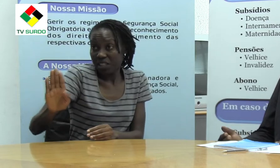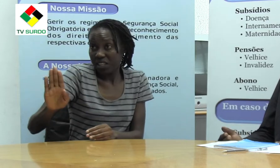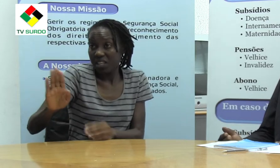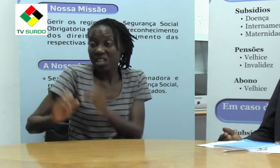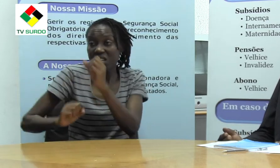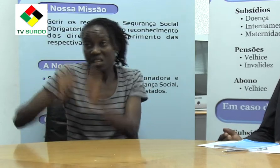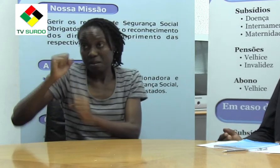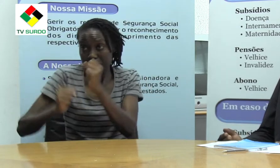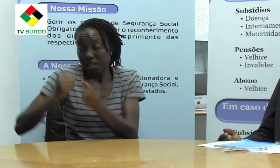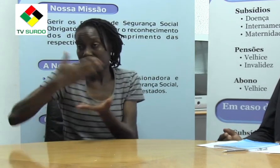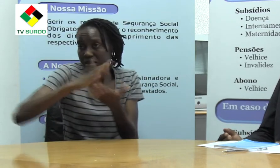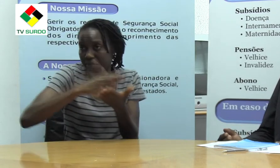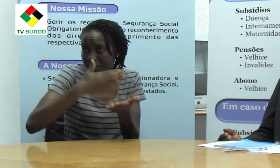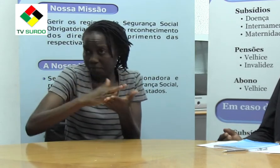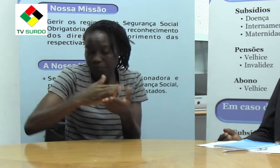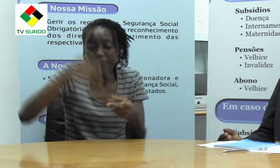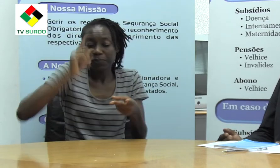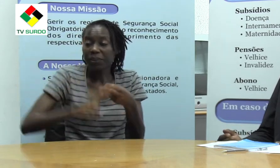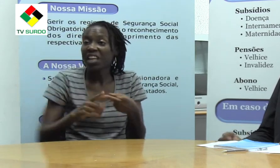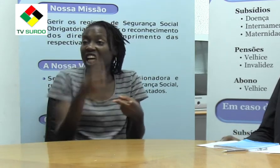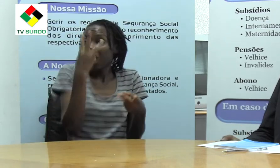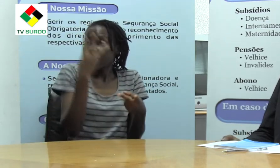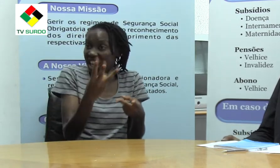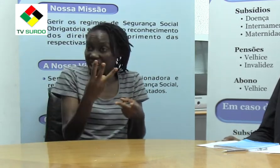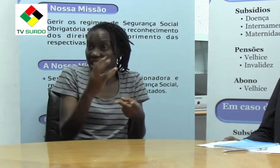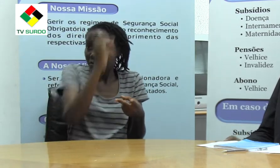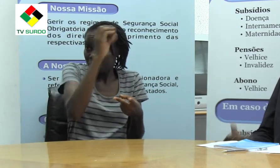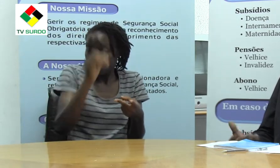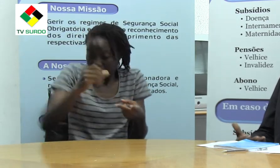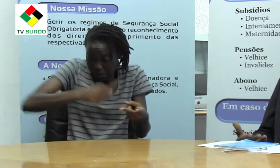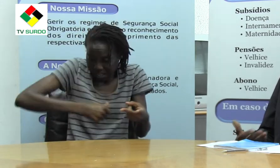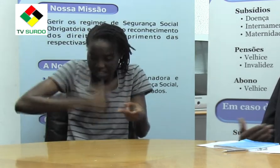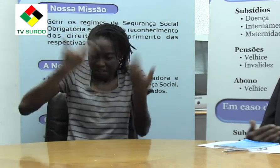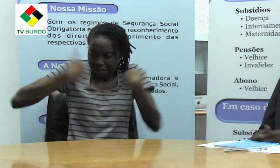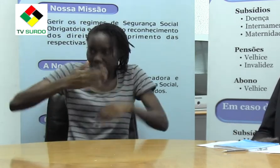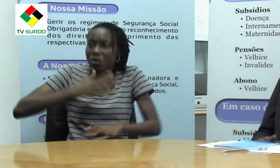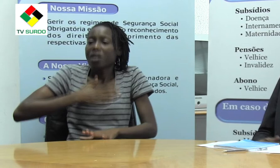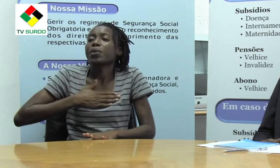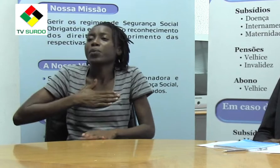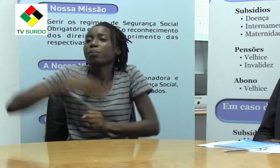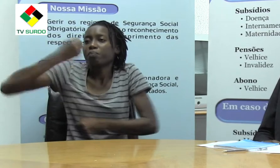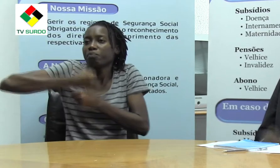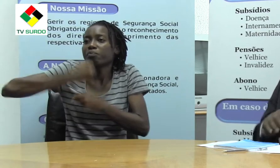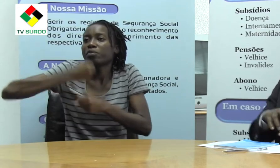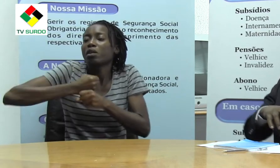tem 3% que são suportados pelo próprio trabalhador. Para